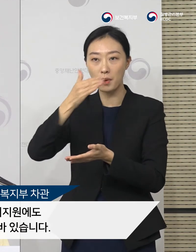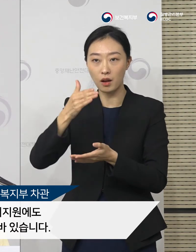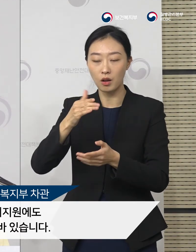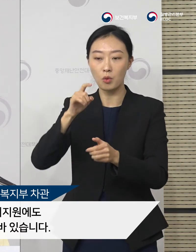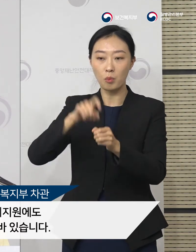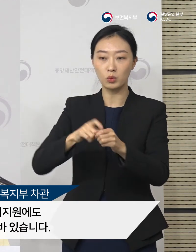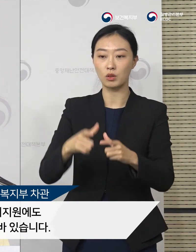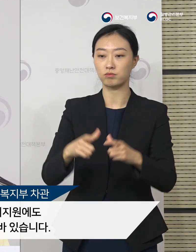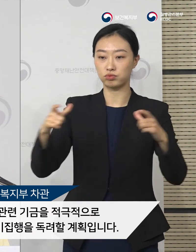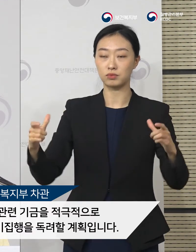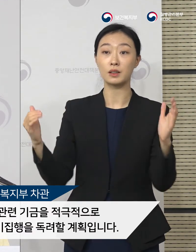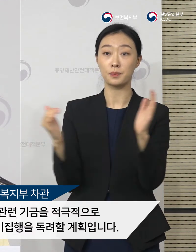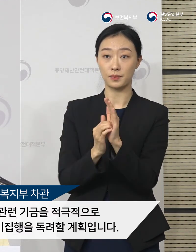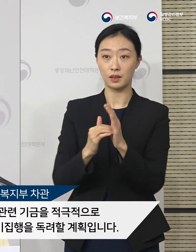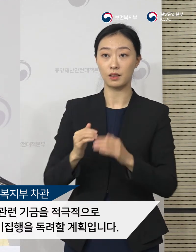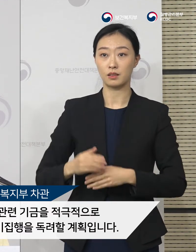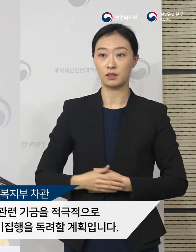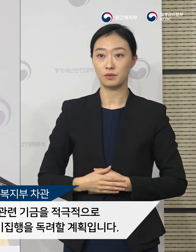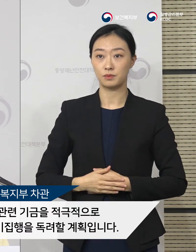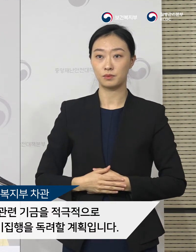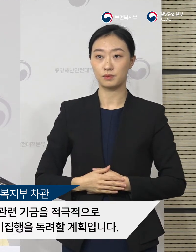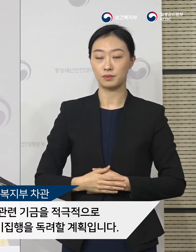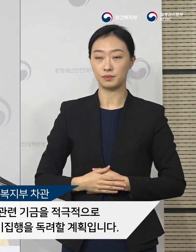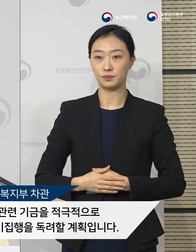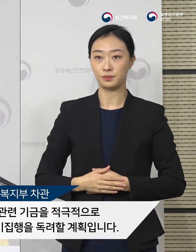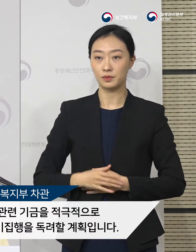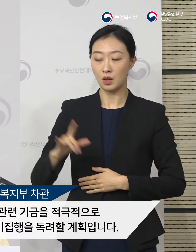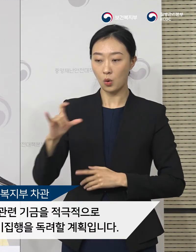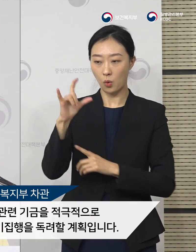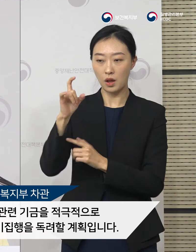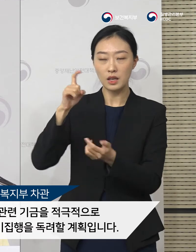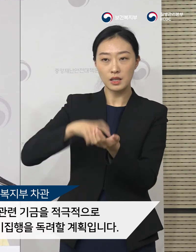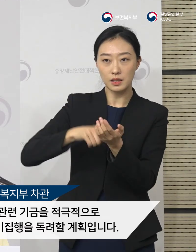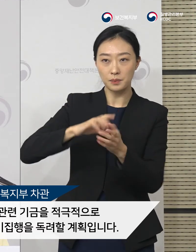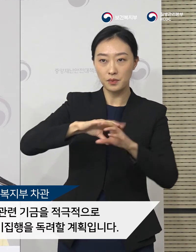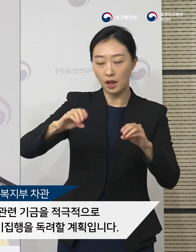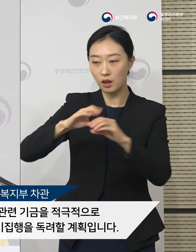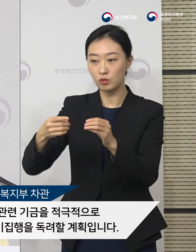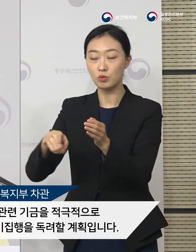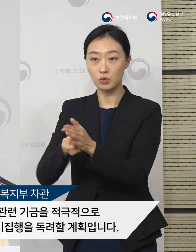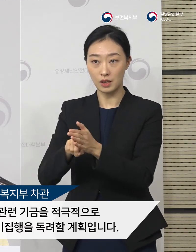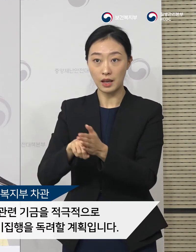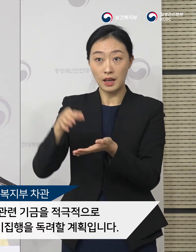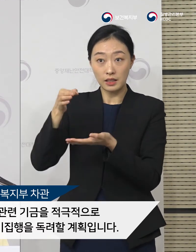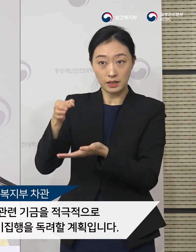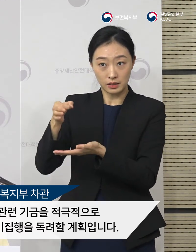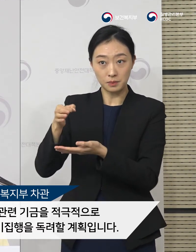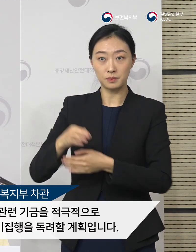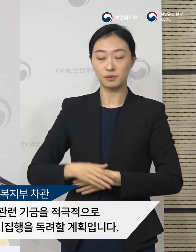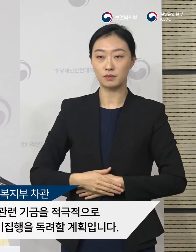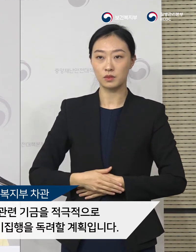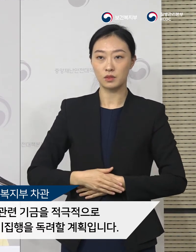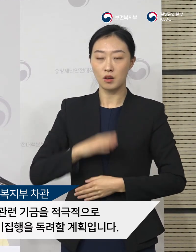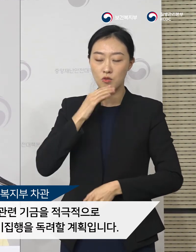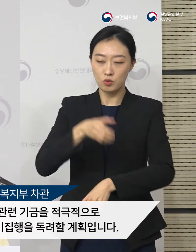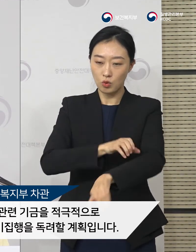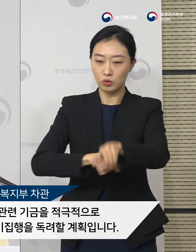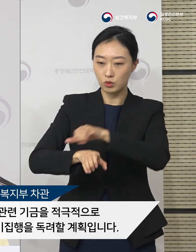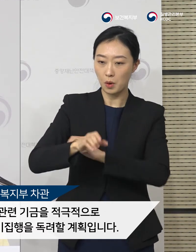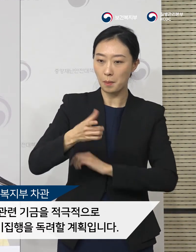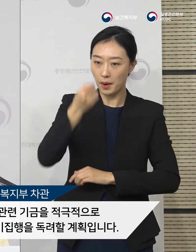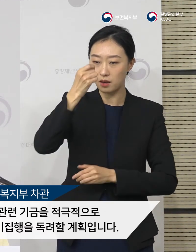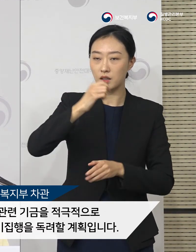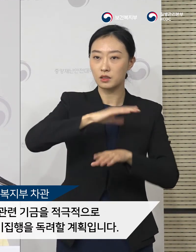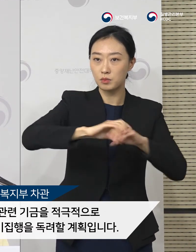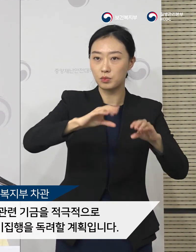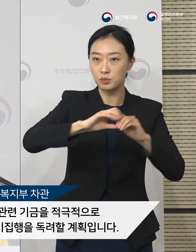바 있습니다. 정부는 지자체가 코로나19 긴급 대응을 위해 재난 관련 기금을 적극적으로 신속하게